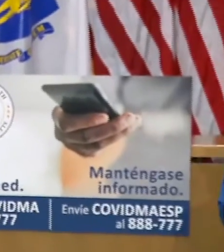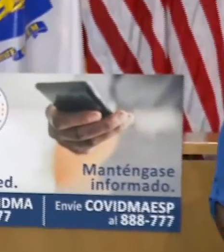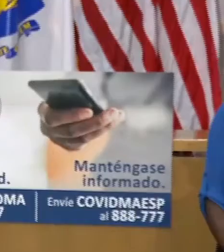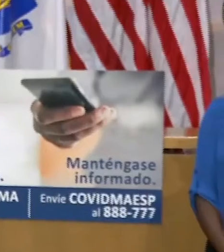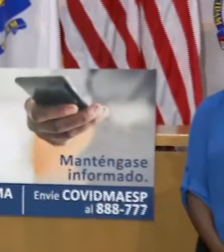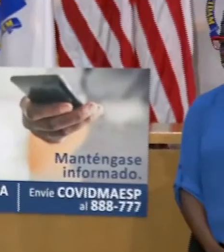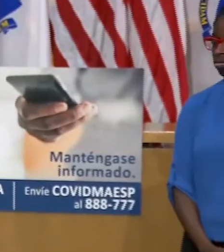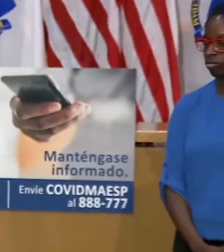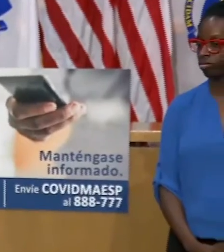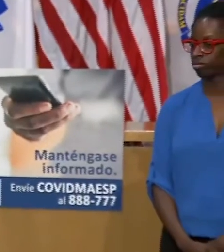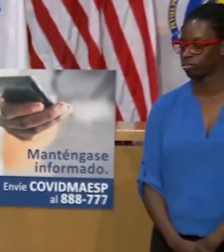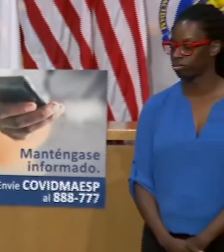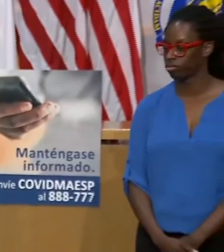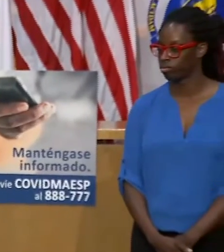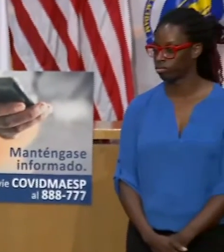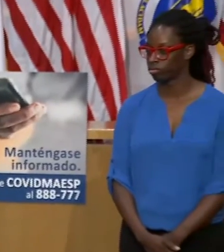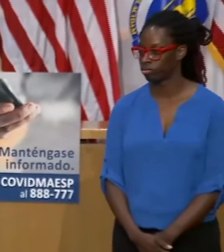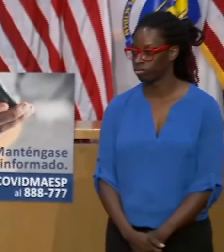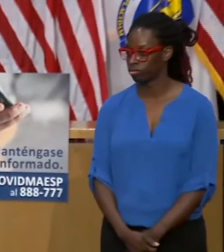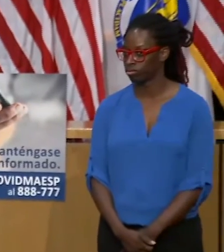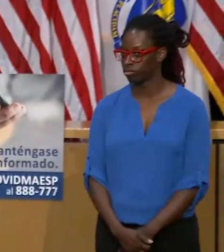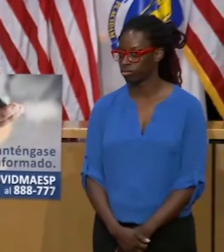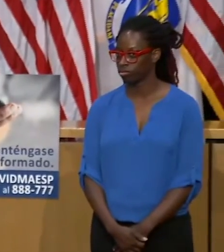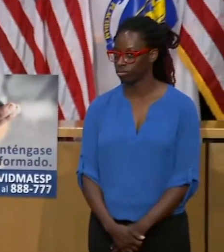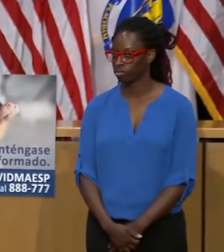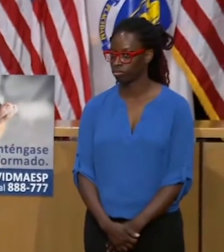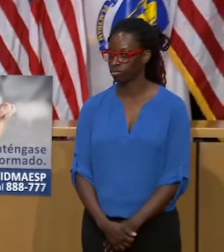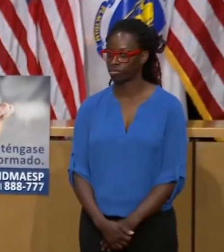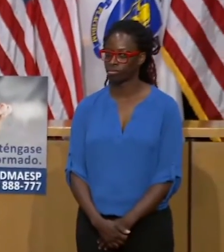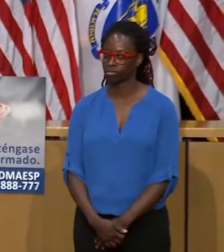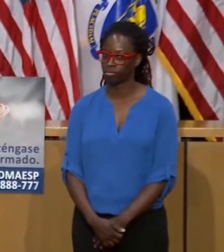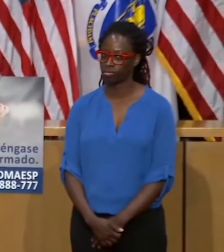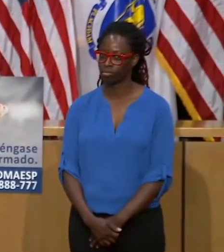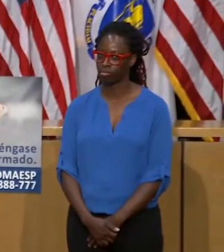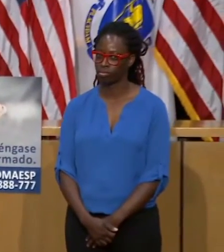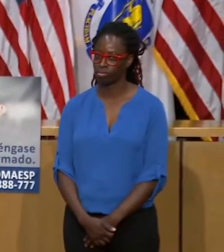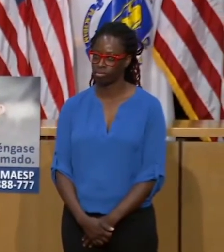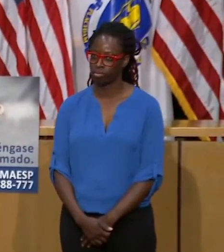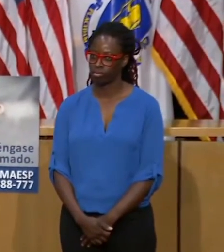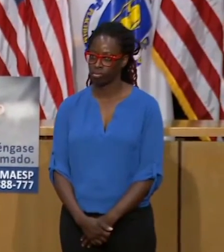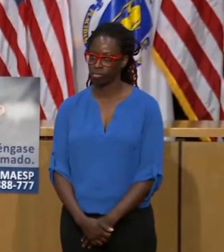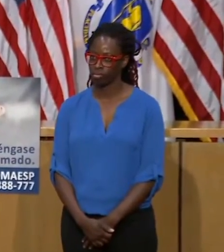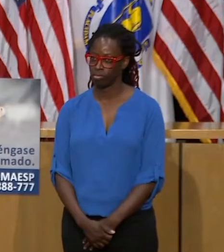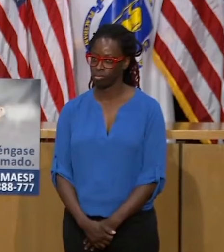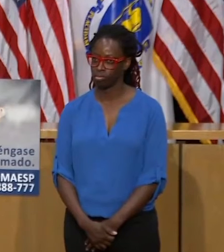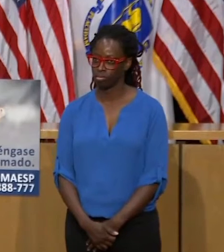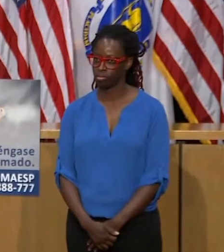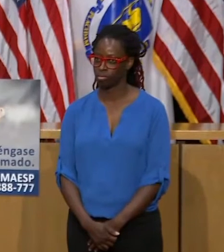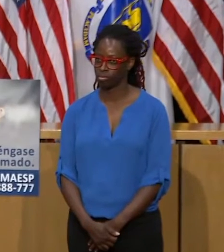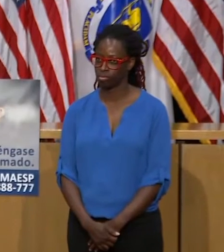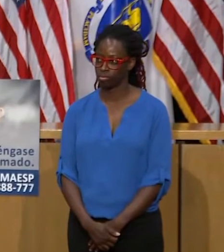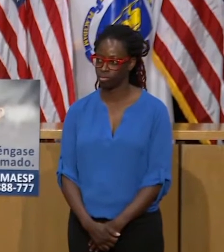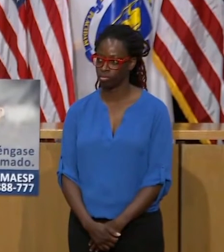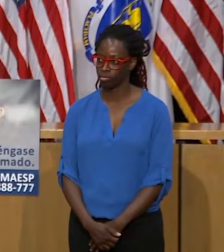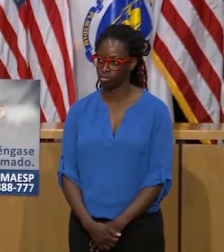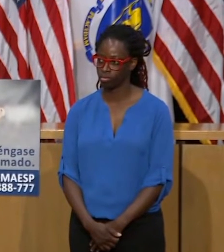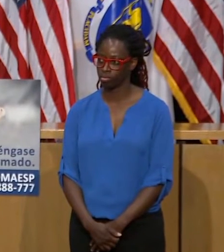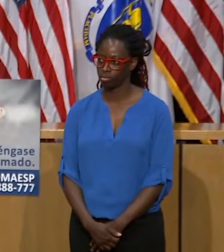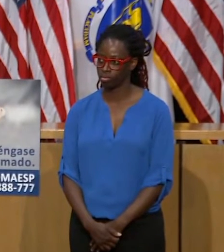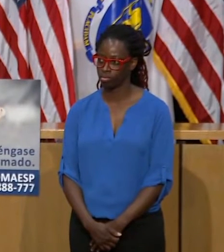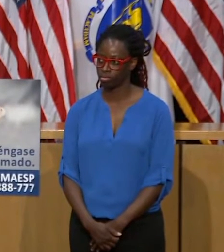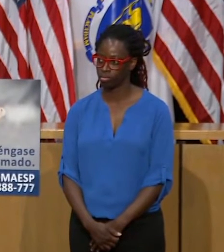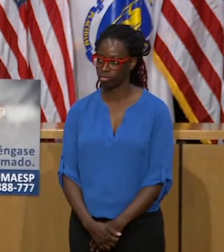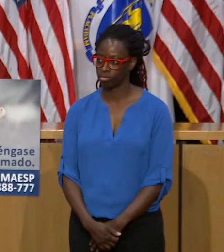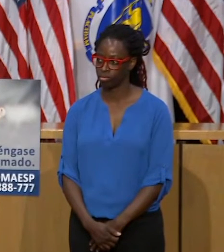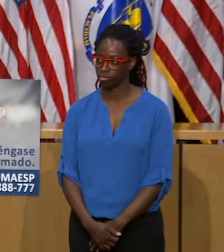de salud mental toda la familia. Mi hijo con parálisis cerebral ha desarrollado un nuevo comportamiento de llorar